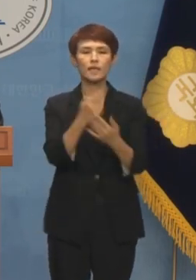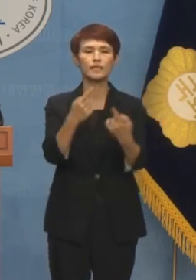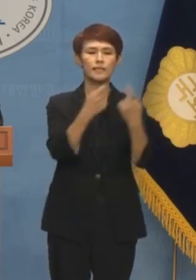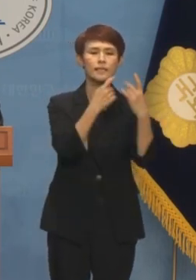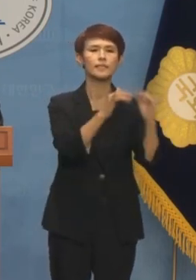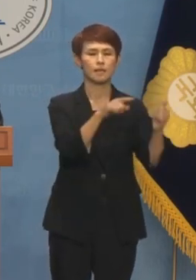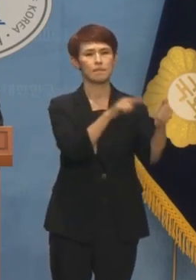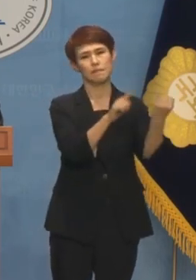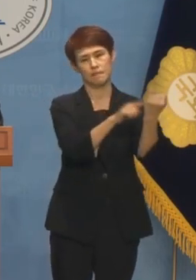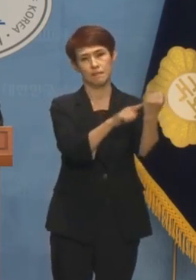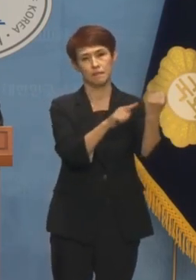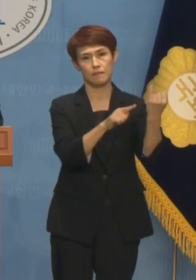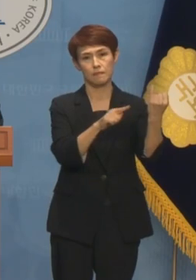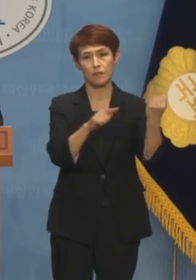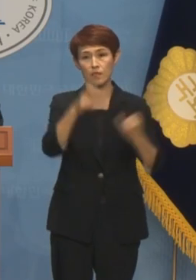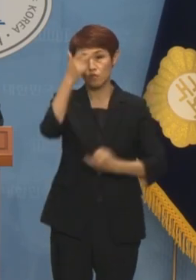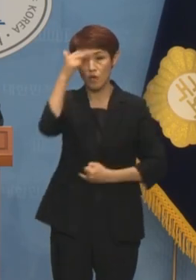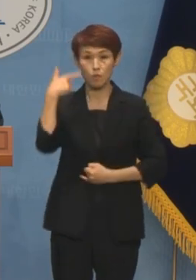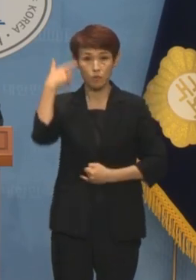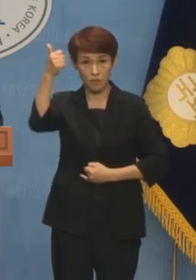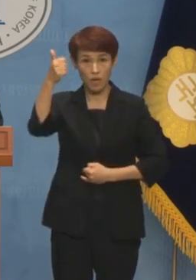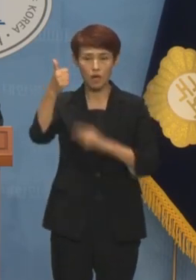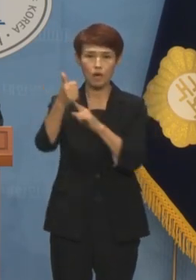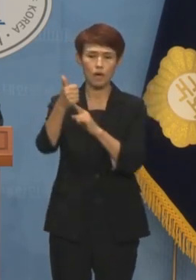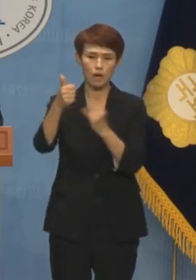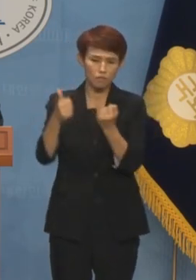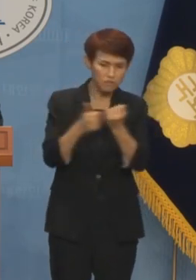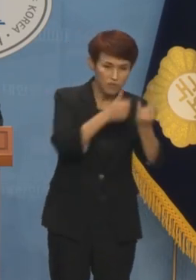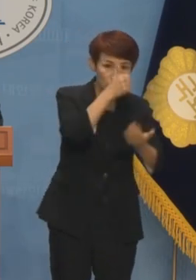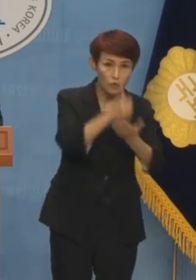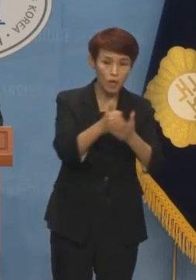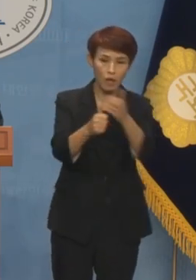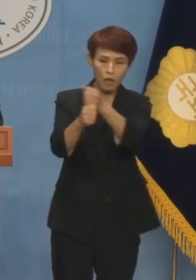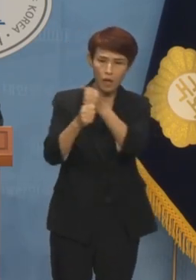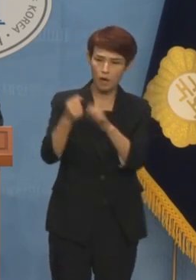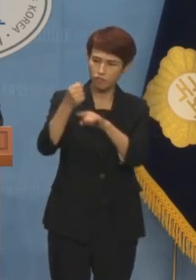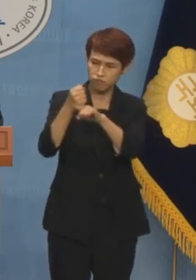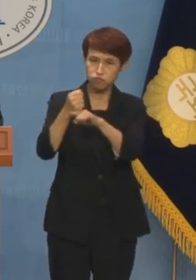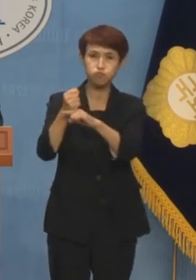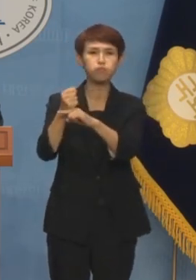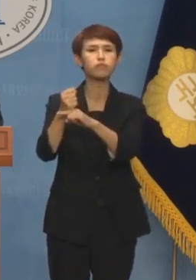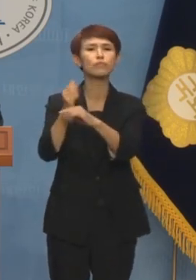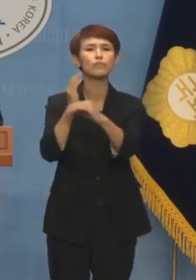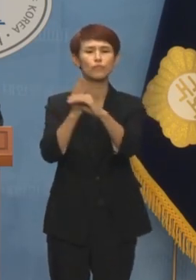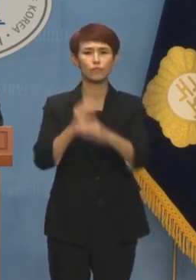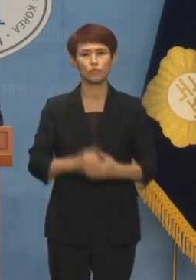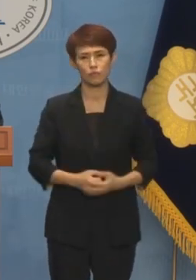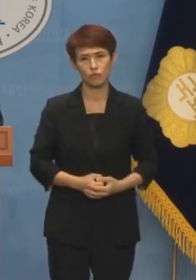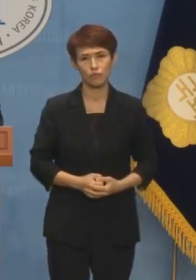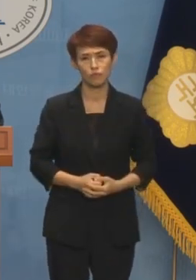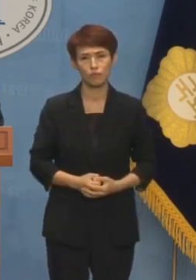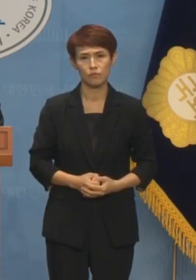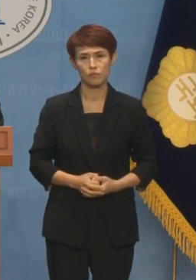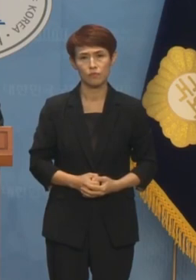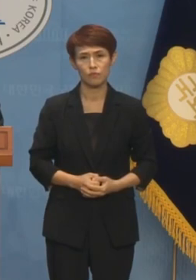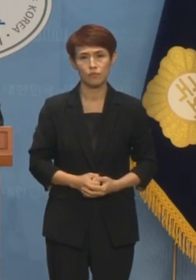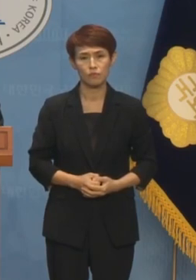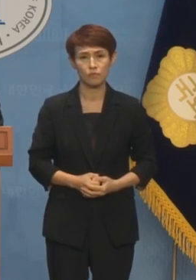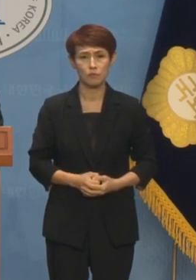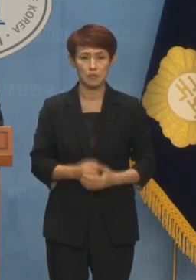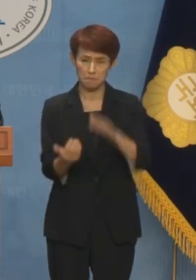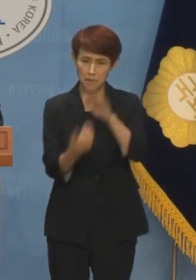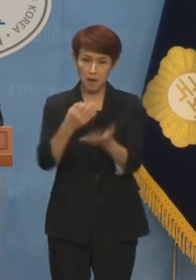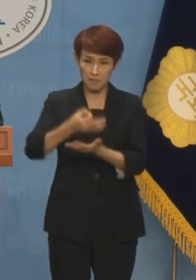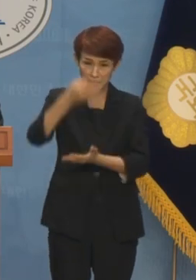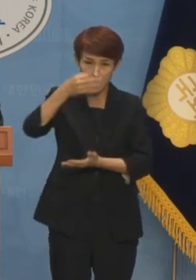여사에게 명품백을 건넨 최재형 목사를 스토킹 혐의로 입건해 조사에 착수했습니다. 명품백을